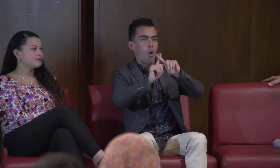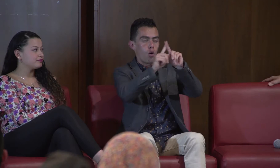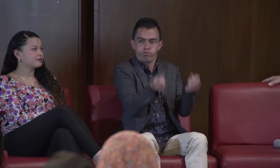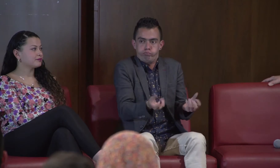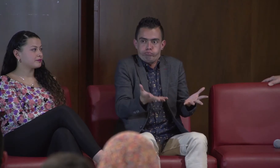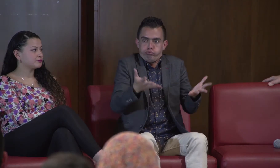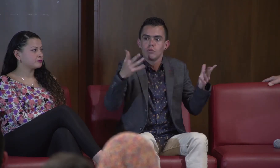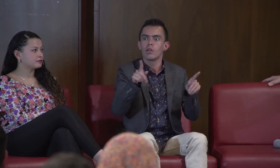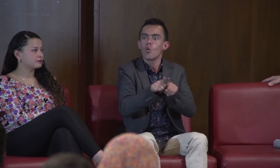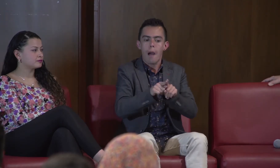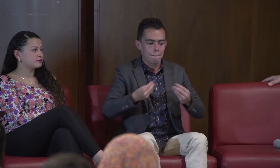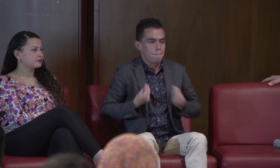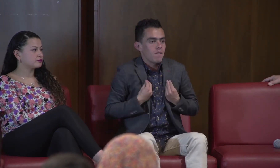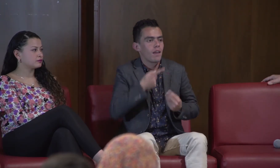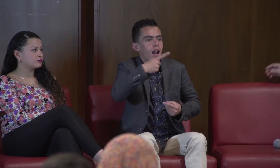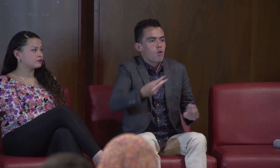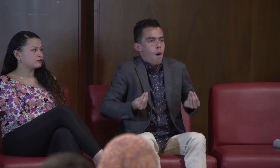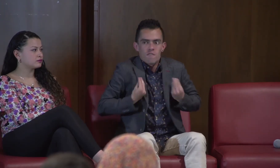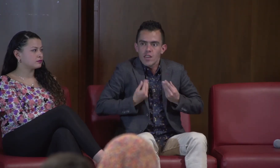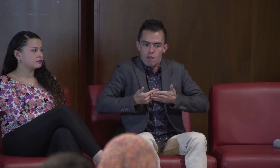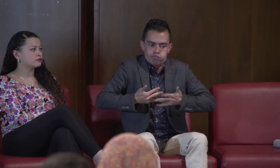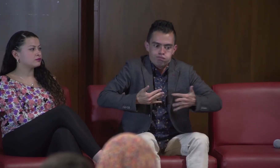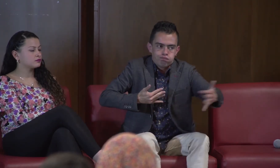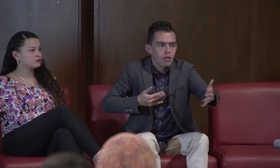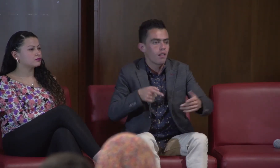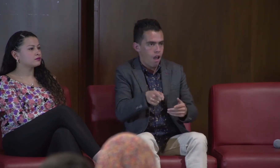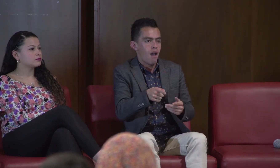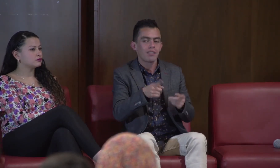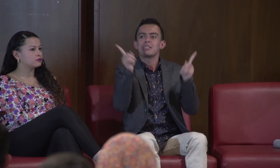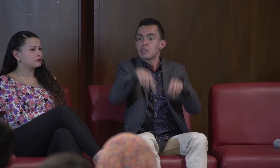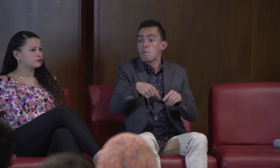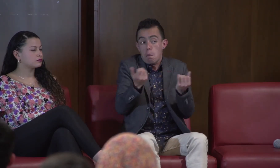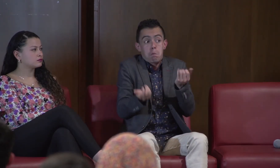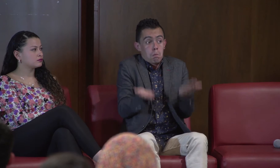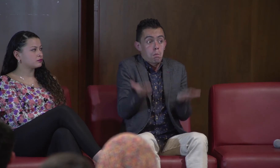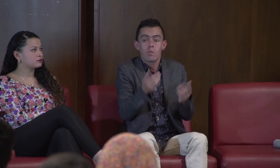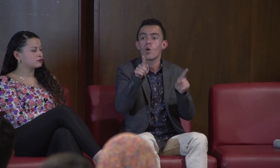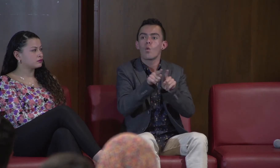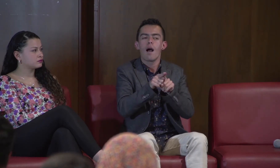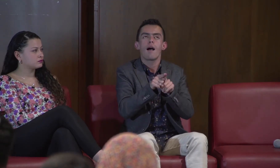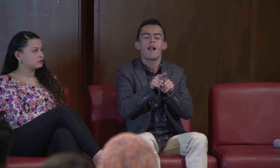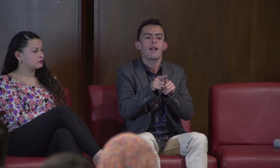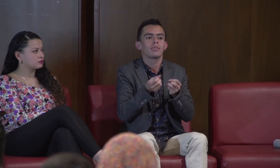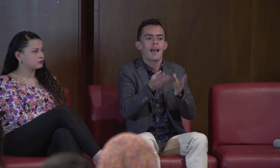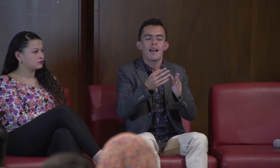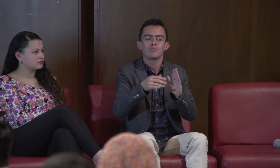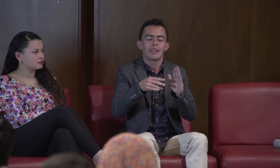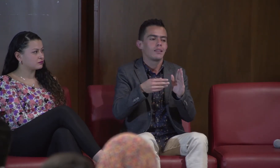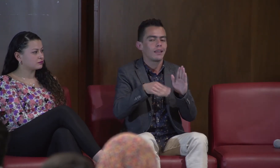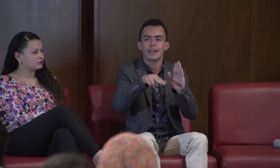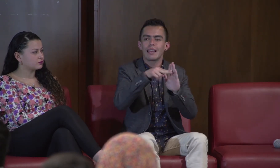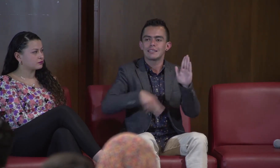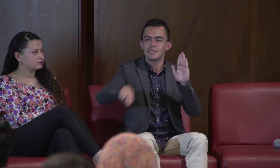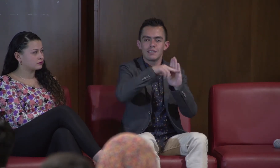De eso se trata la riqueza de las lenguas, la riqueza lingüística que tiene, porque la lengua es como un órgano vivo que se va enriqueciendo y